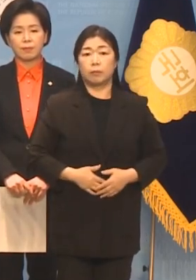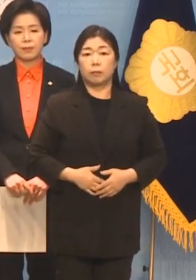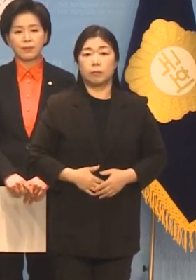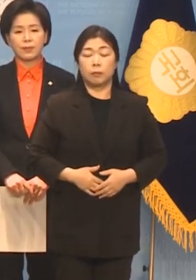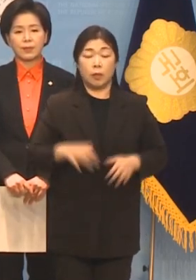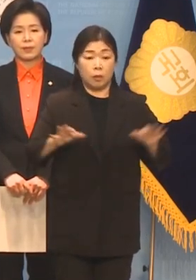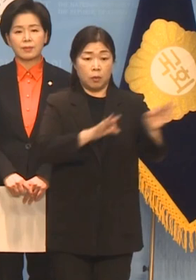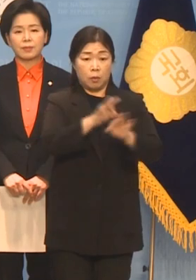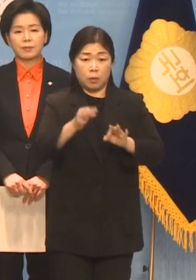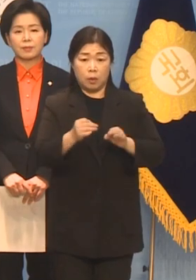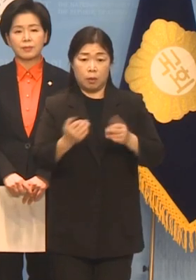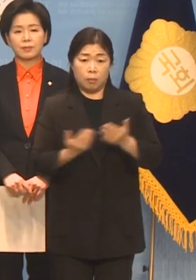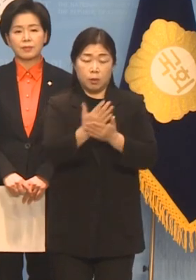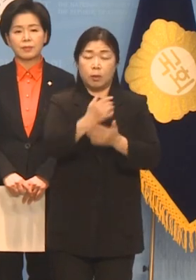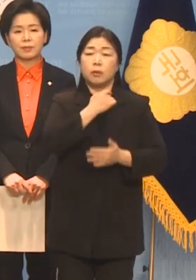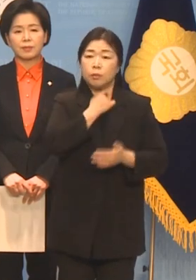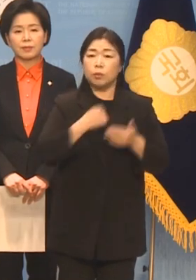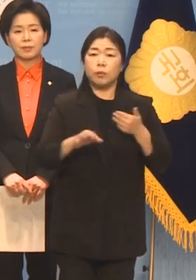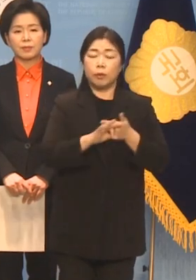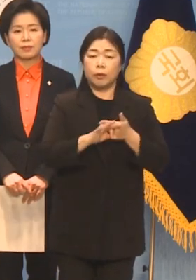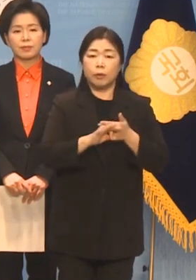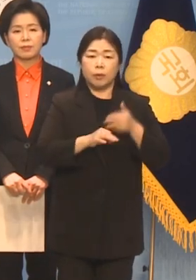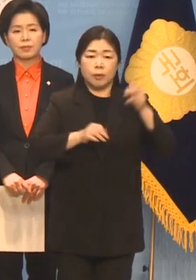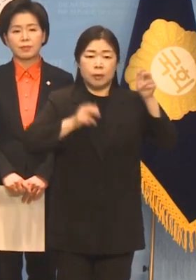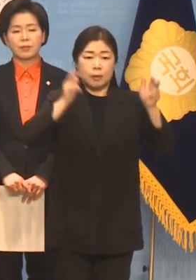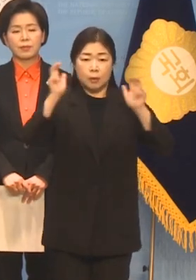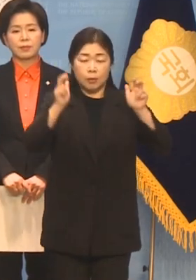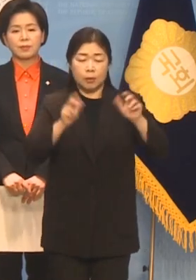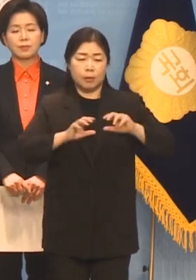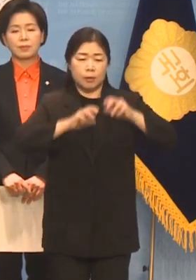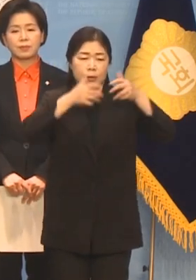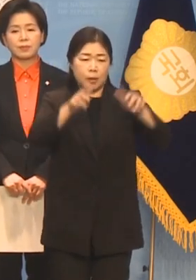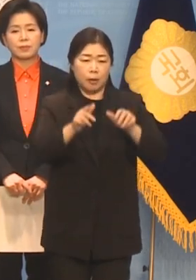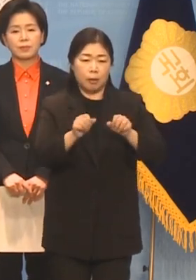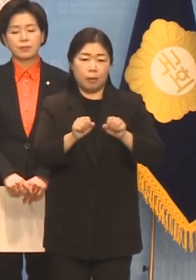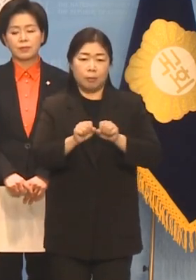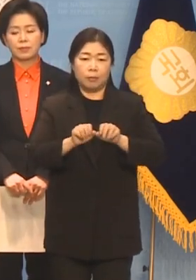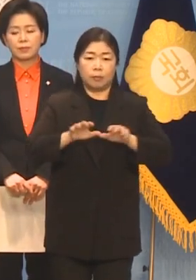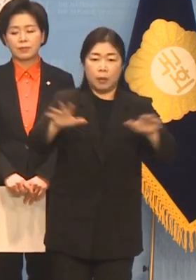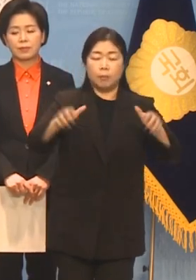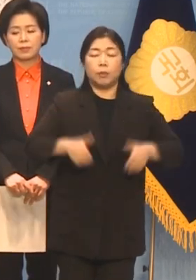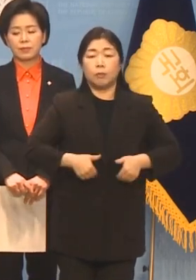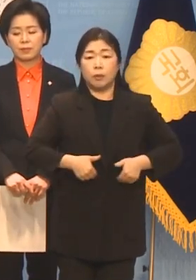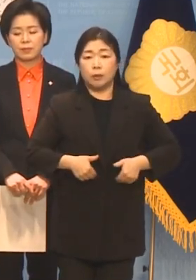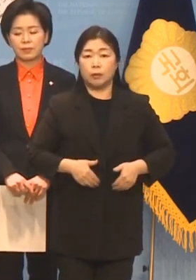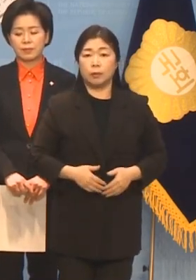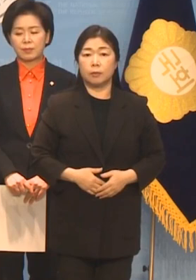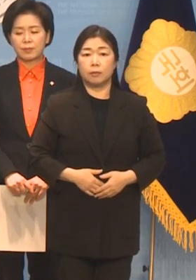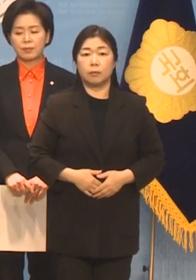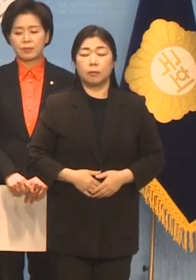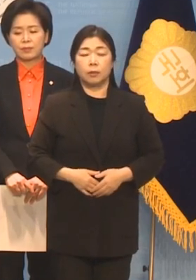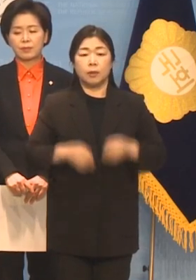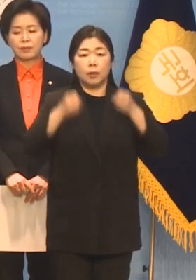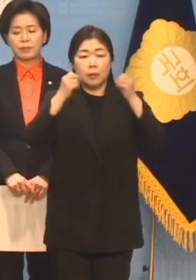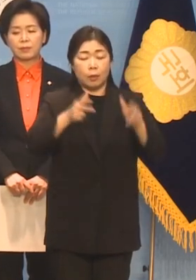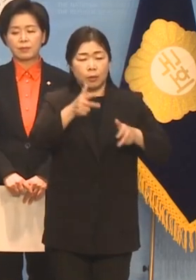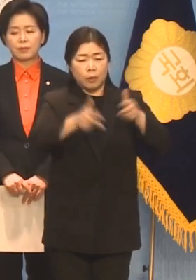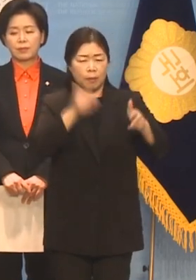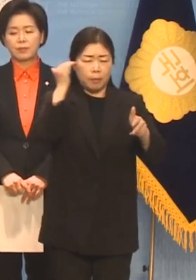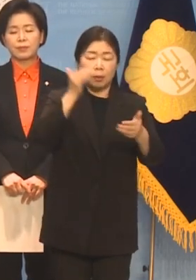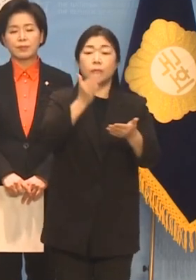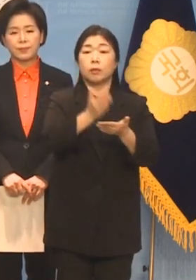경제가 튼튼해지려면 기업들이 세계로 뻗어가야 합니다. 새로운 비즈니스를 가로막는 장벽들이